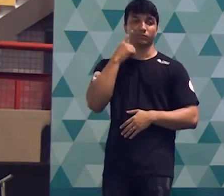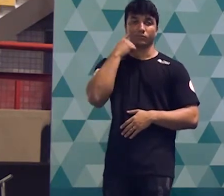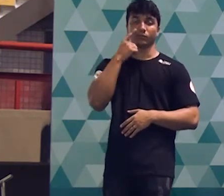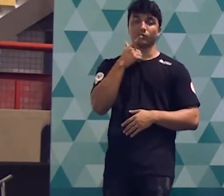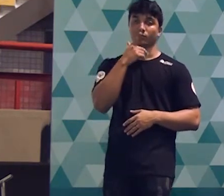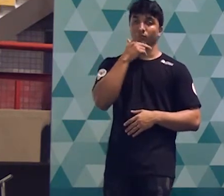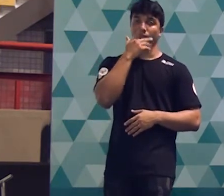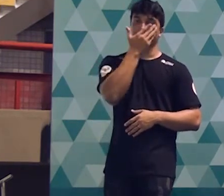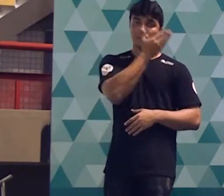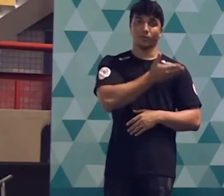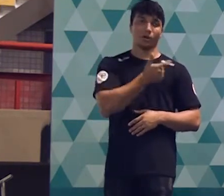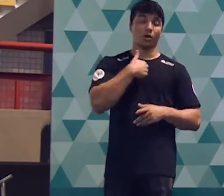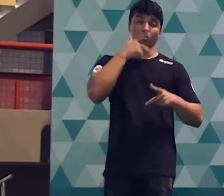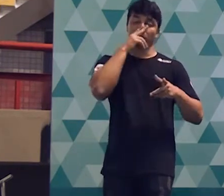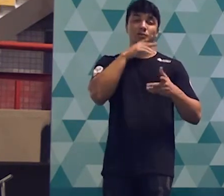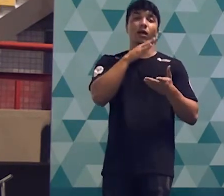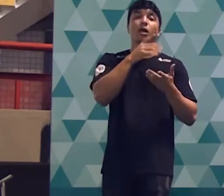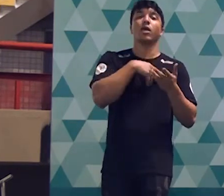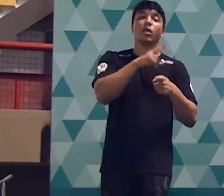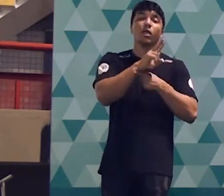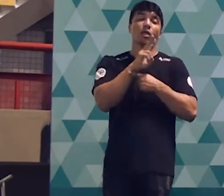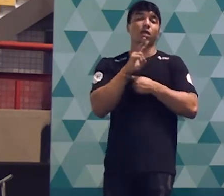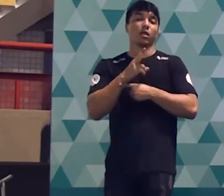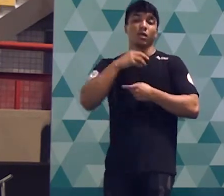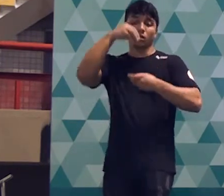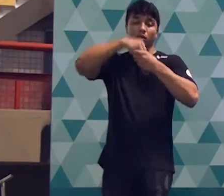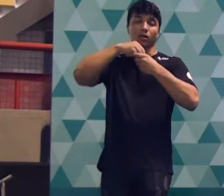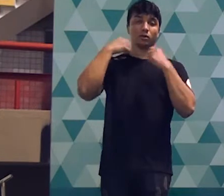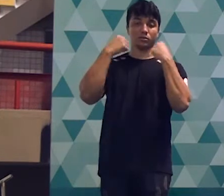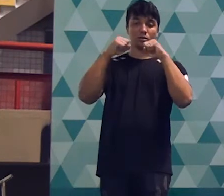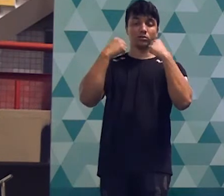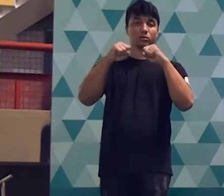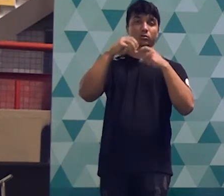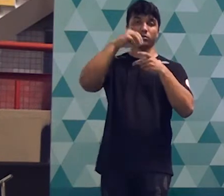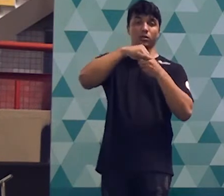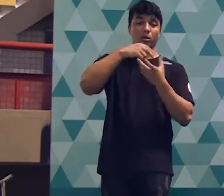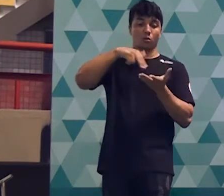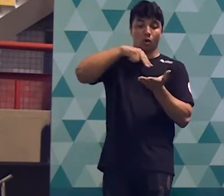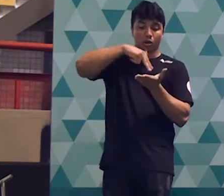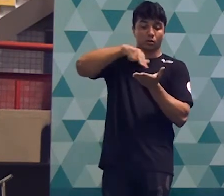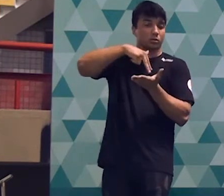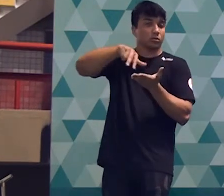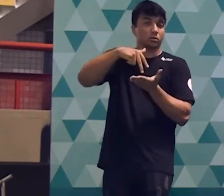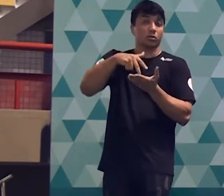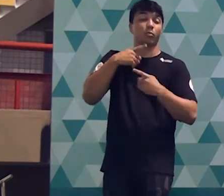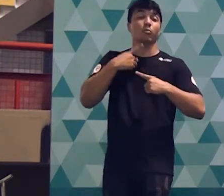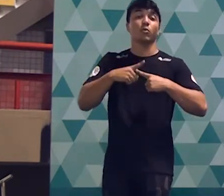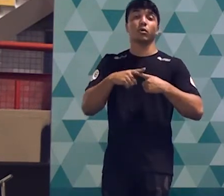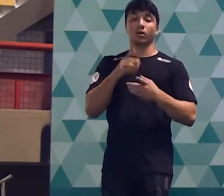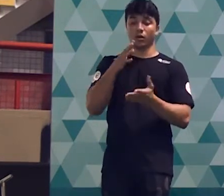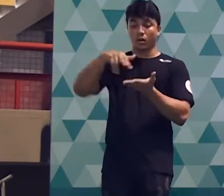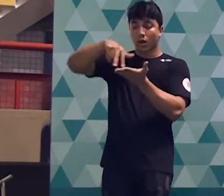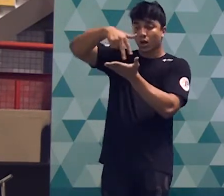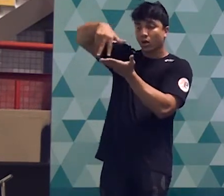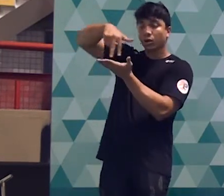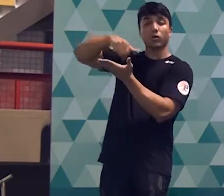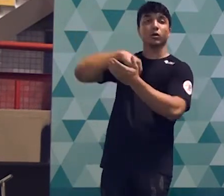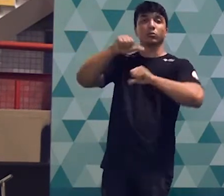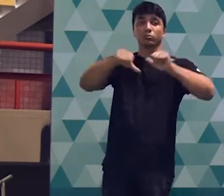numa perna, depois só na outra. De todo jeito você se exercita. Por que as danças vão